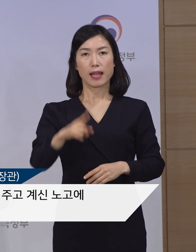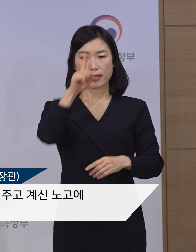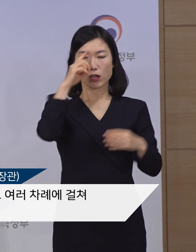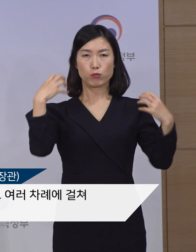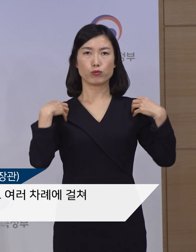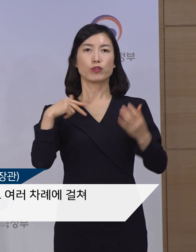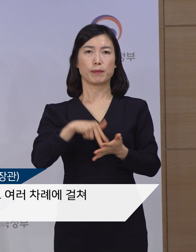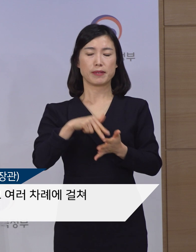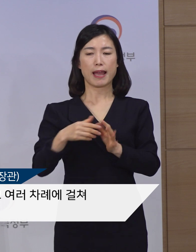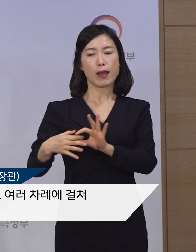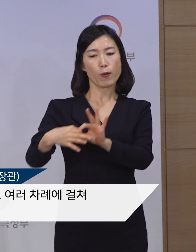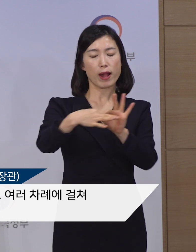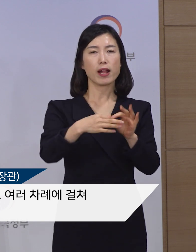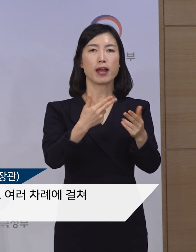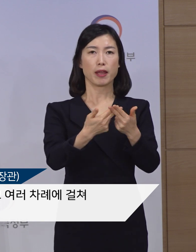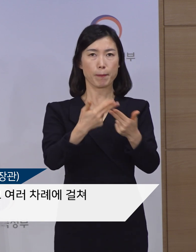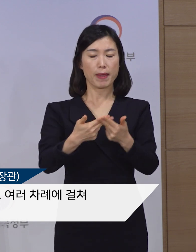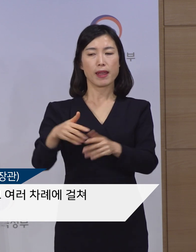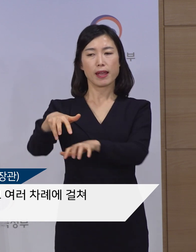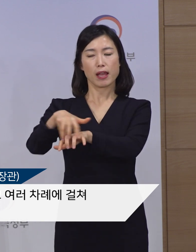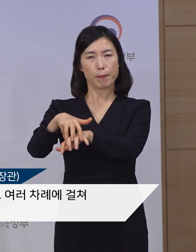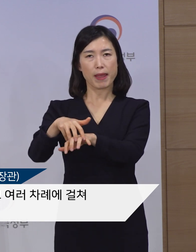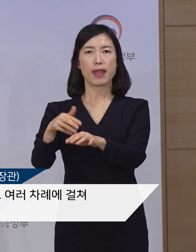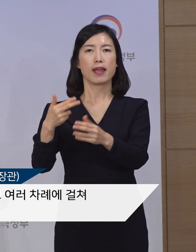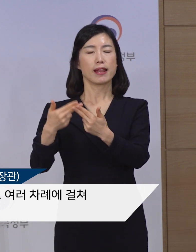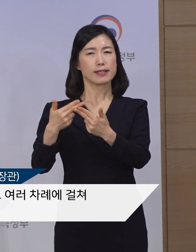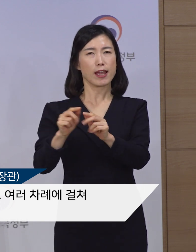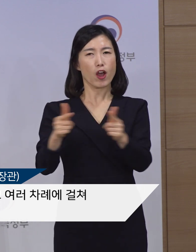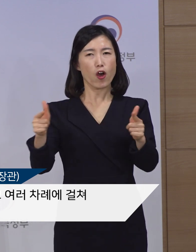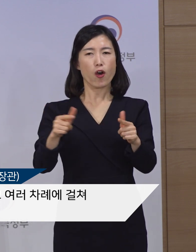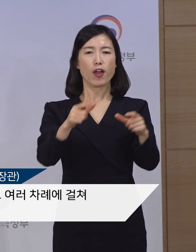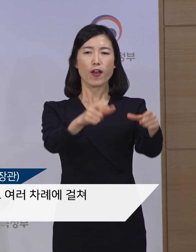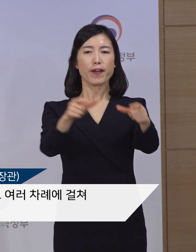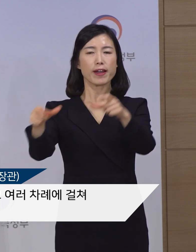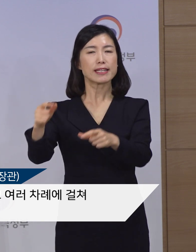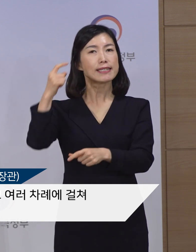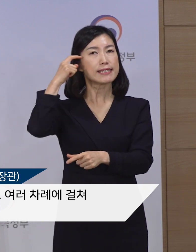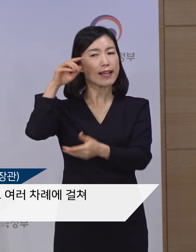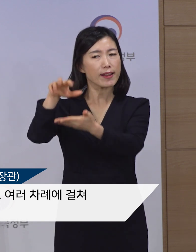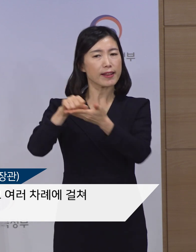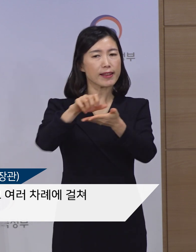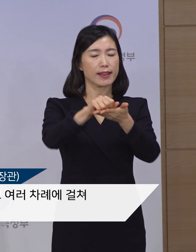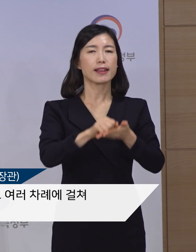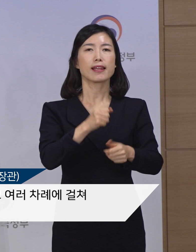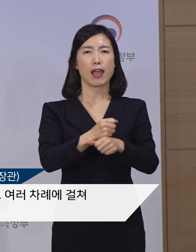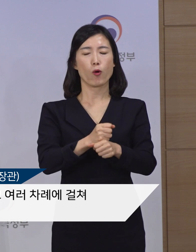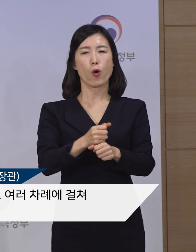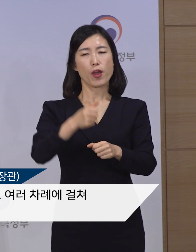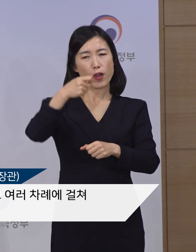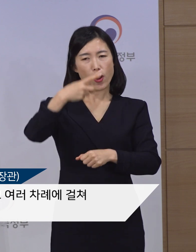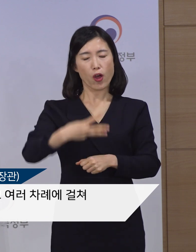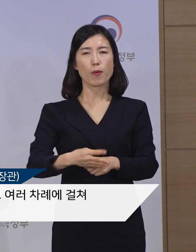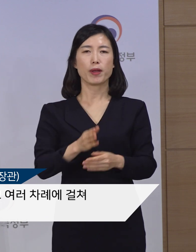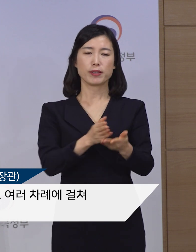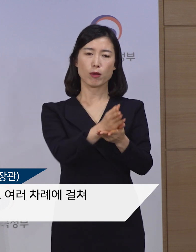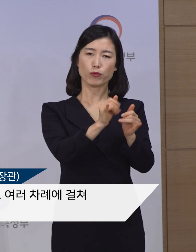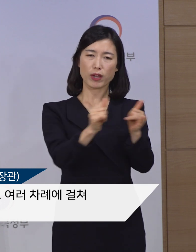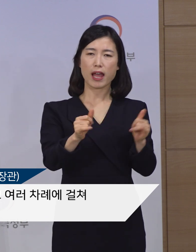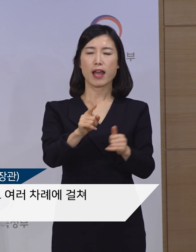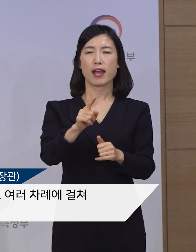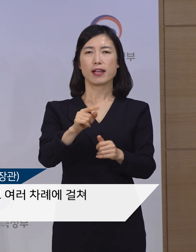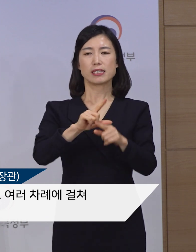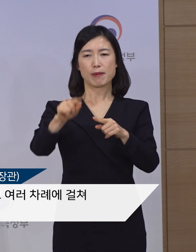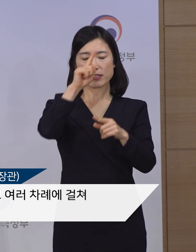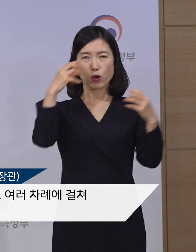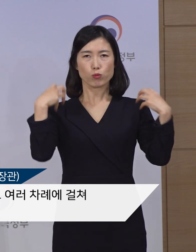감사드립니다. 정부는 관련 협회, 단체 등의 현장 의견을 듣고 여러 차례에 걸쳐